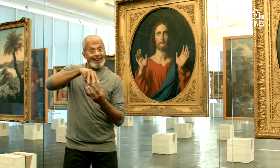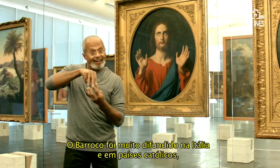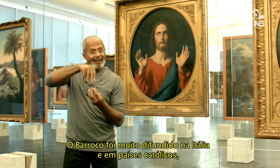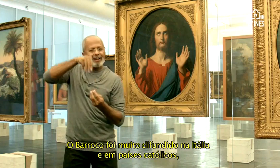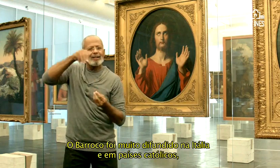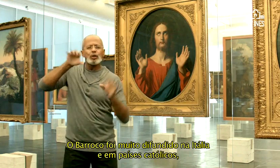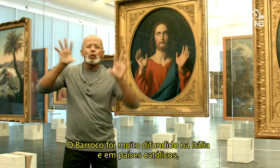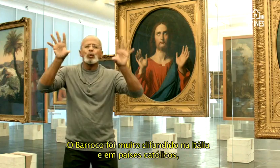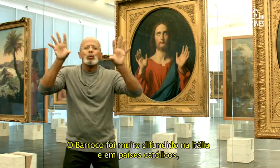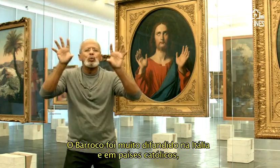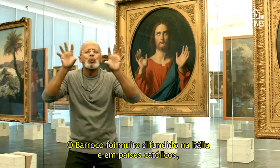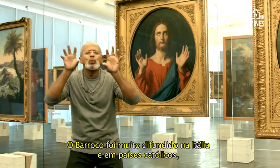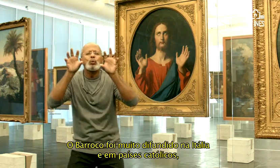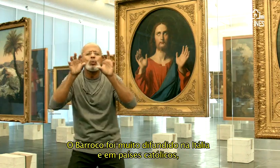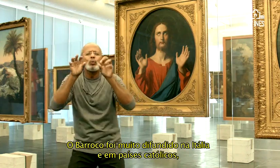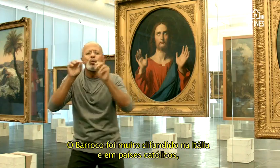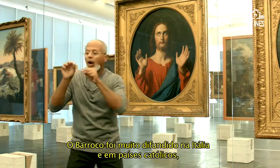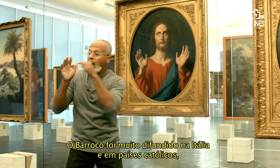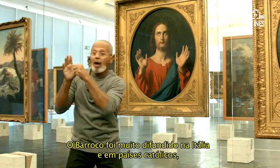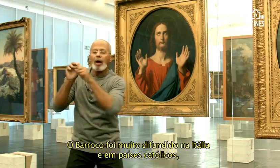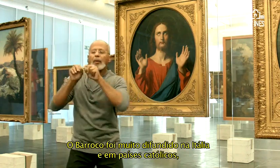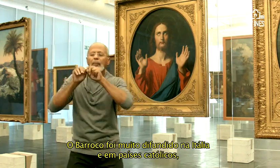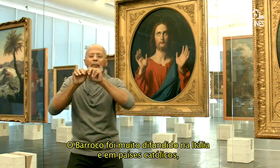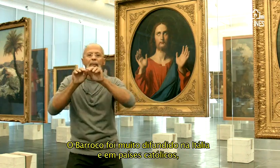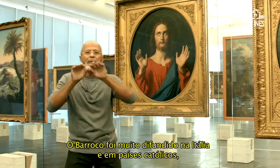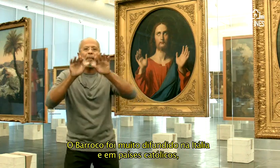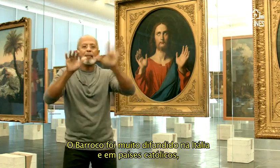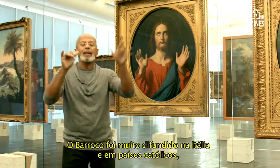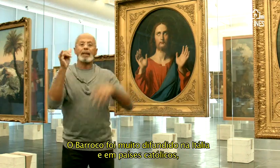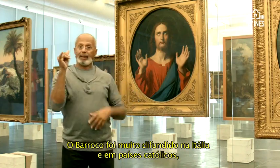O Barroco foi muito difundido na Itália